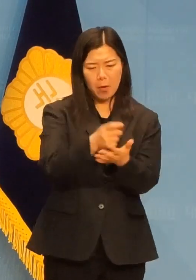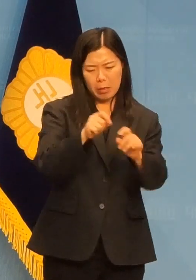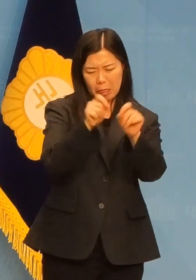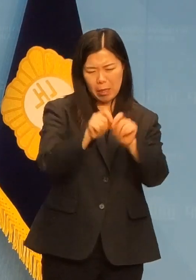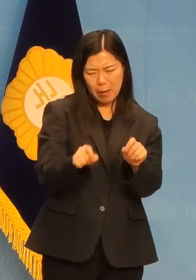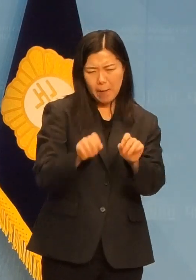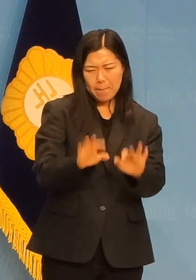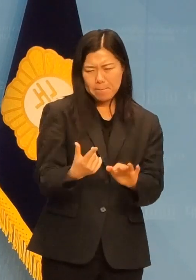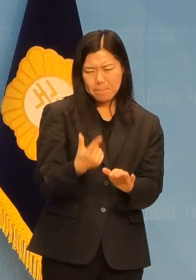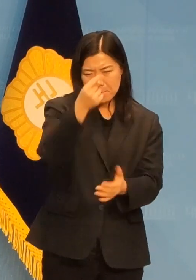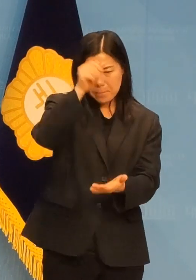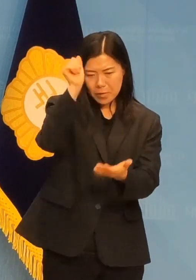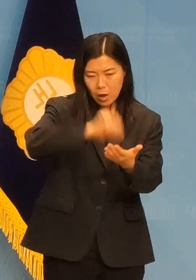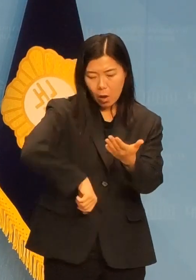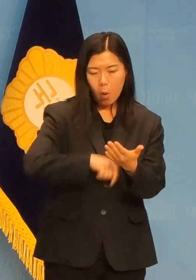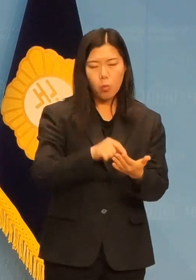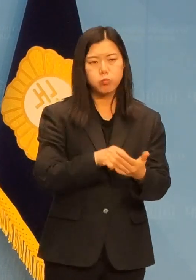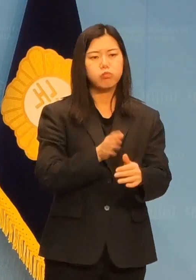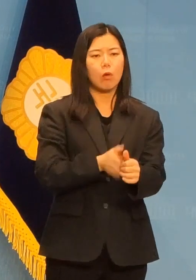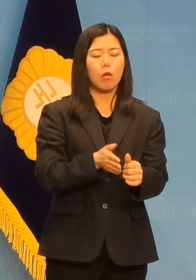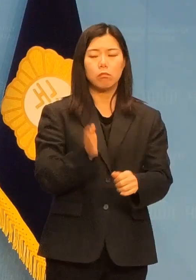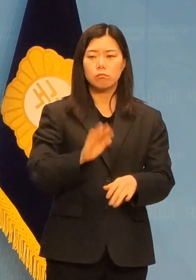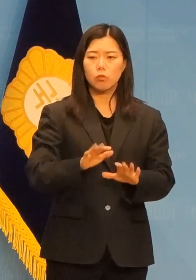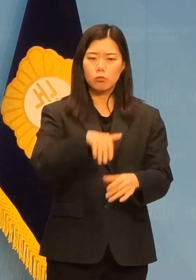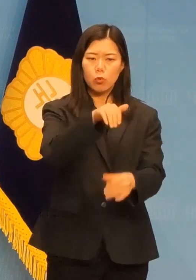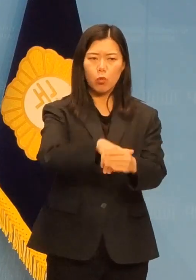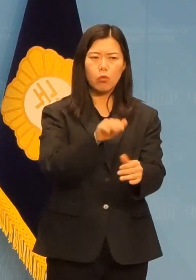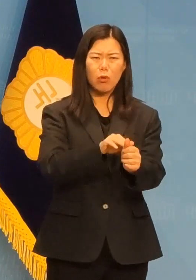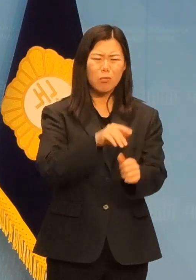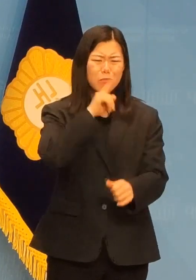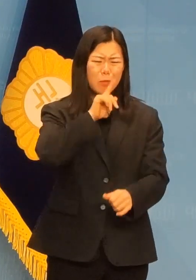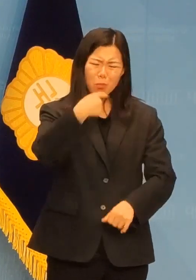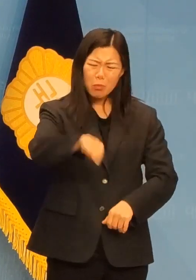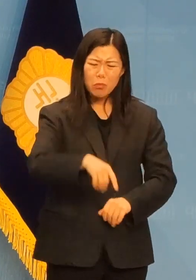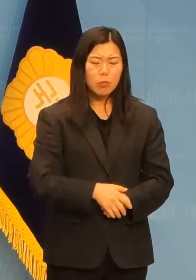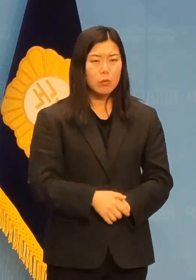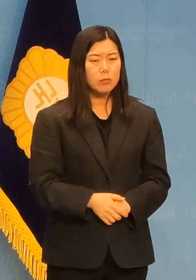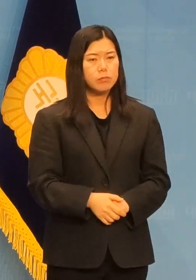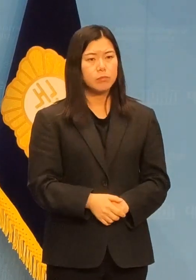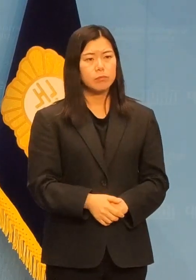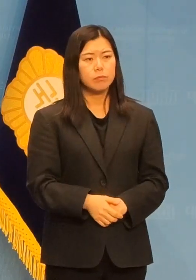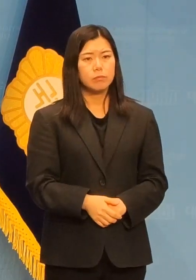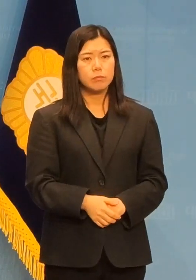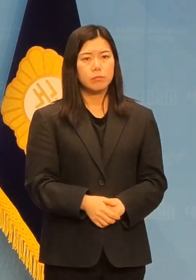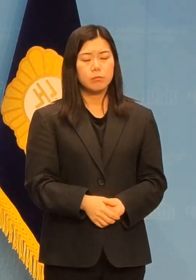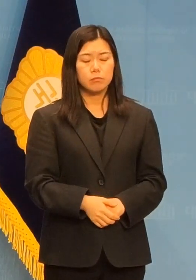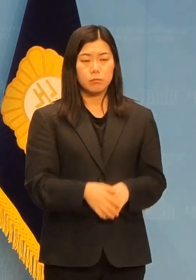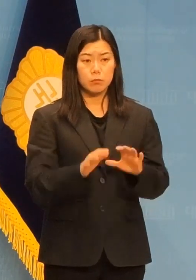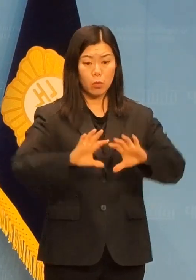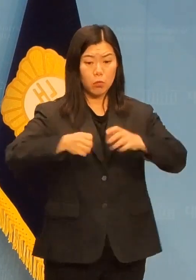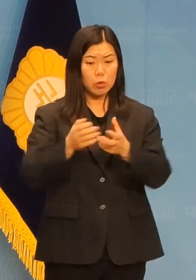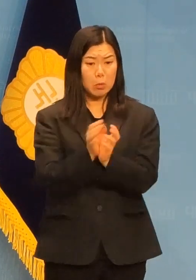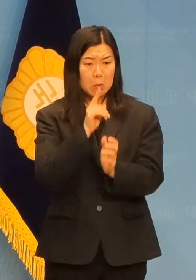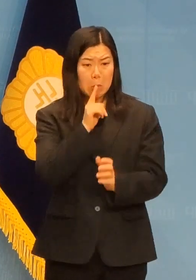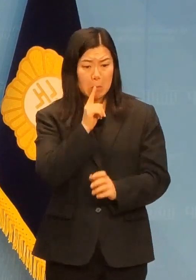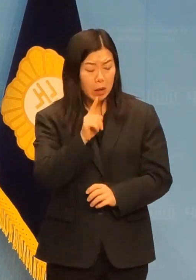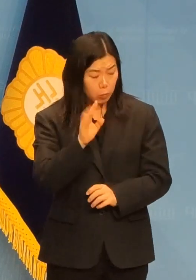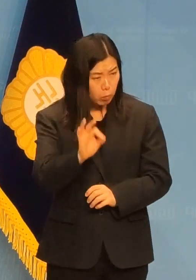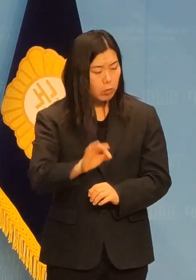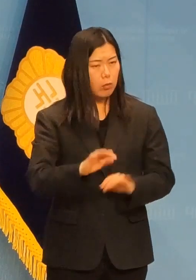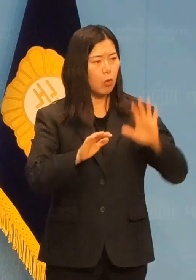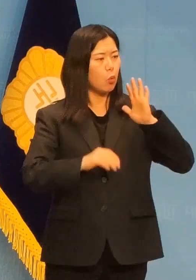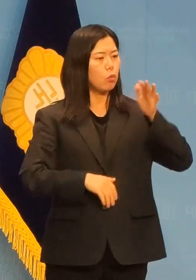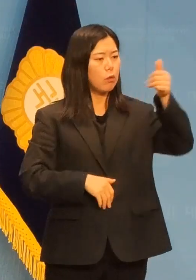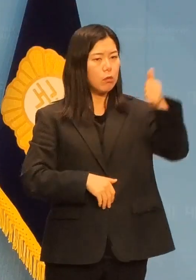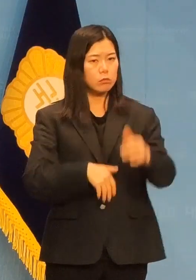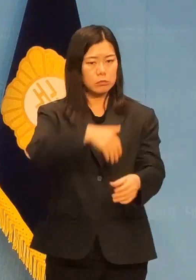처리를 당부한 것이 어떻게 선거 개입이 될 수 있습니까? 국민의힘 논리대로라면 대통령은